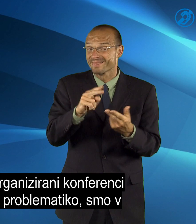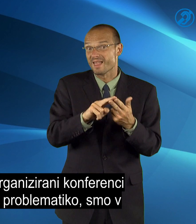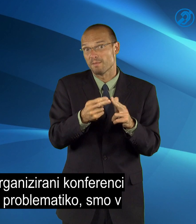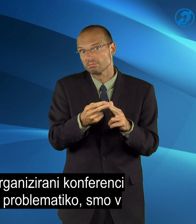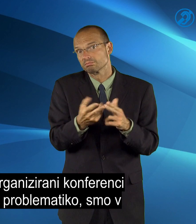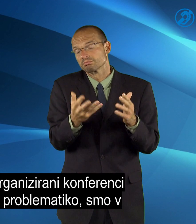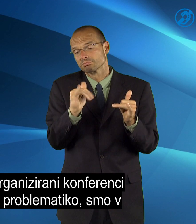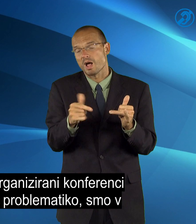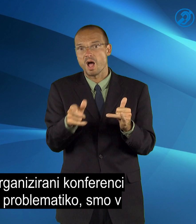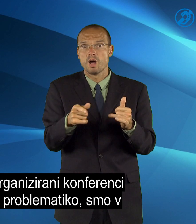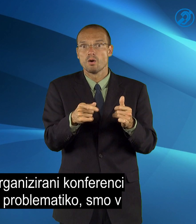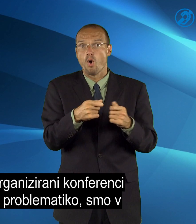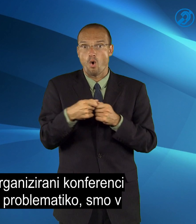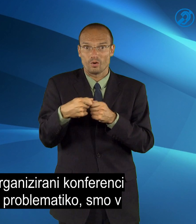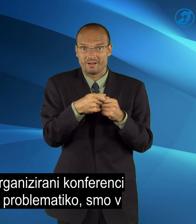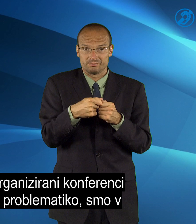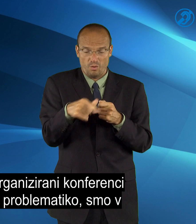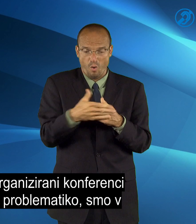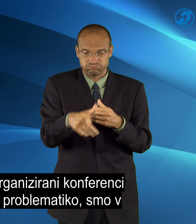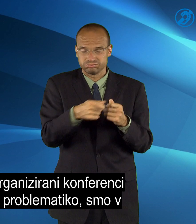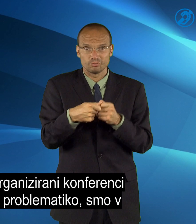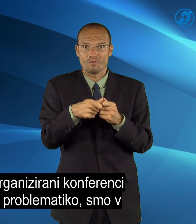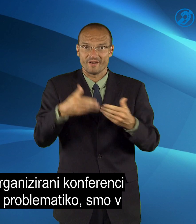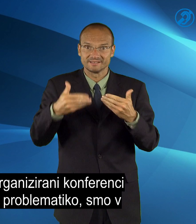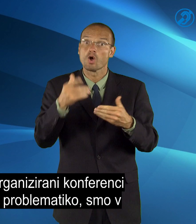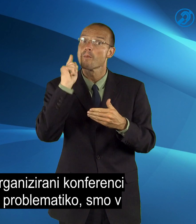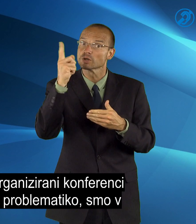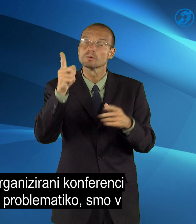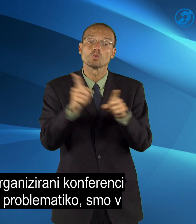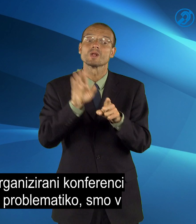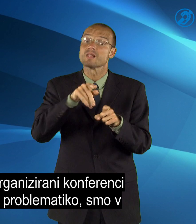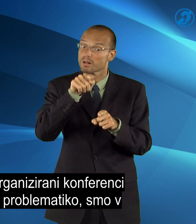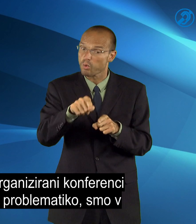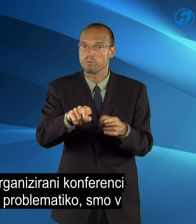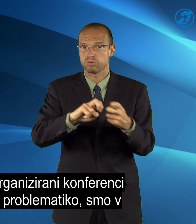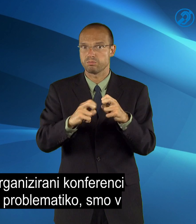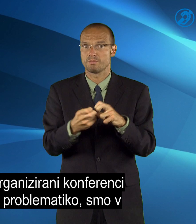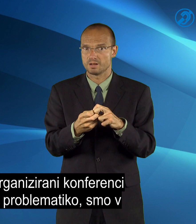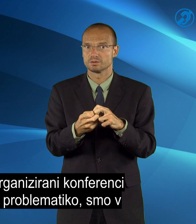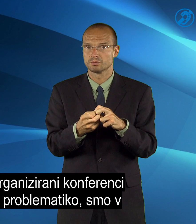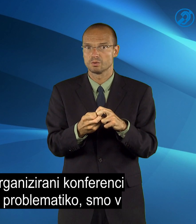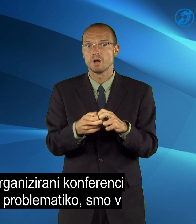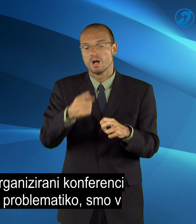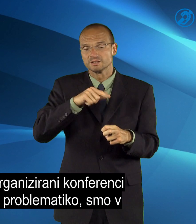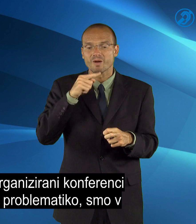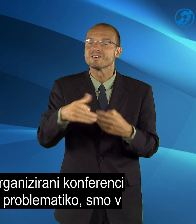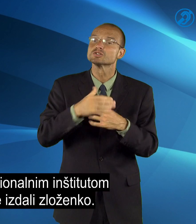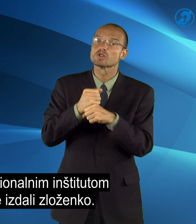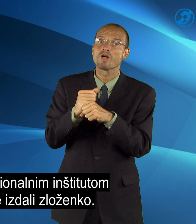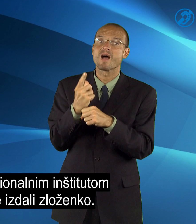Z namenom, da ob organizirani konferenci opozorimo tudi na to problematiko, smo v sodelovanju z Nacionalnim inštitutom za